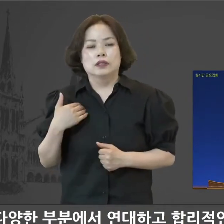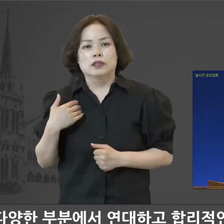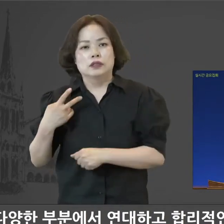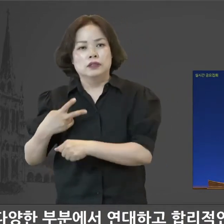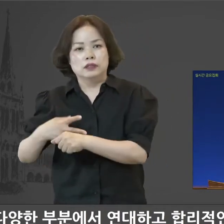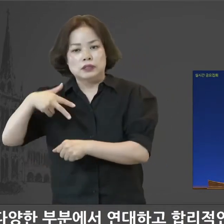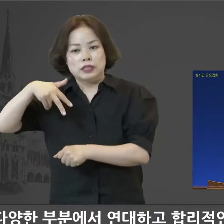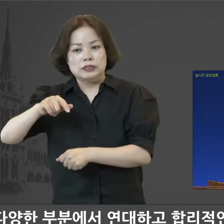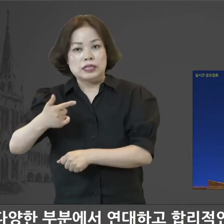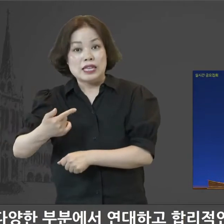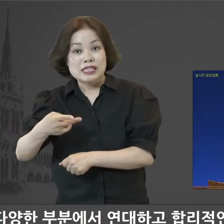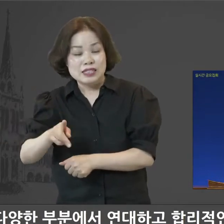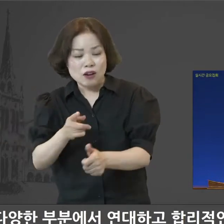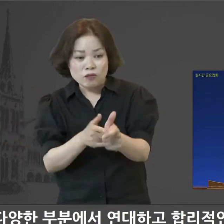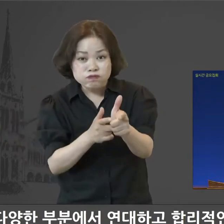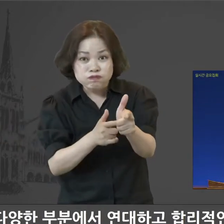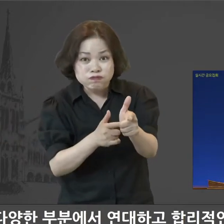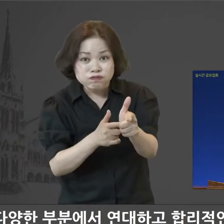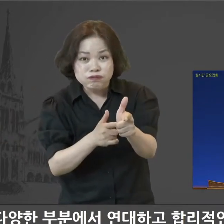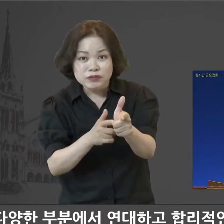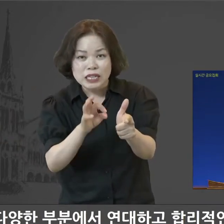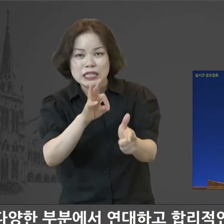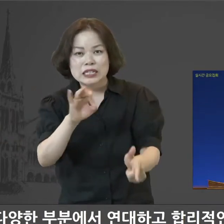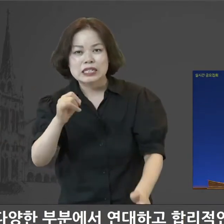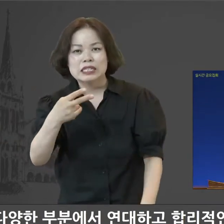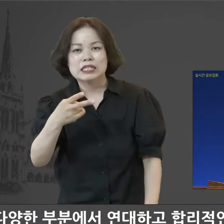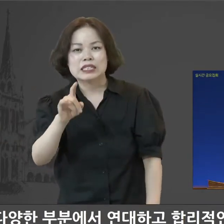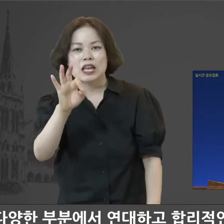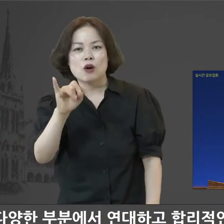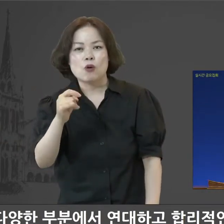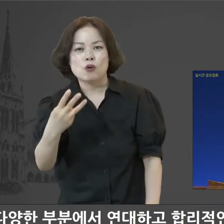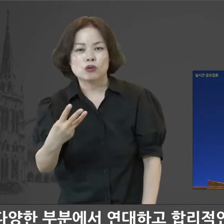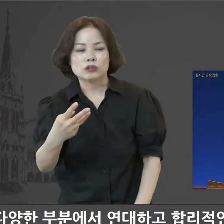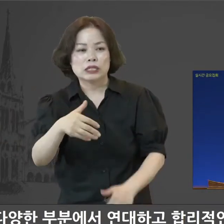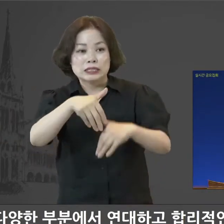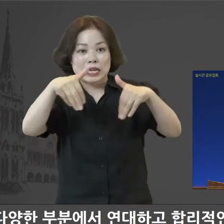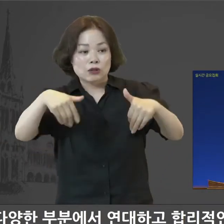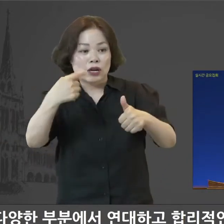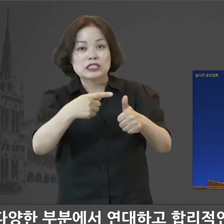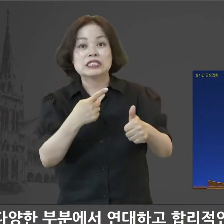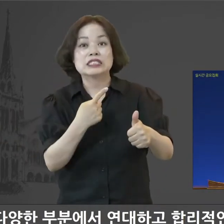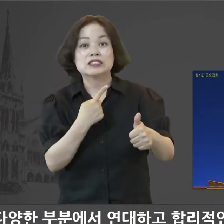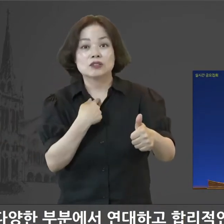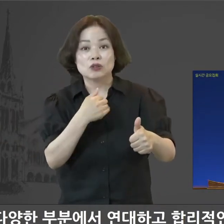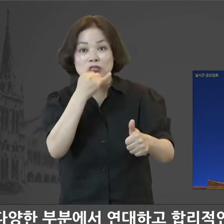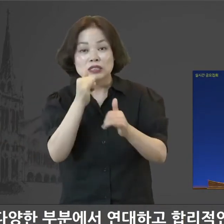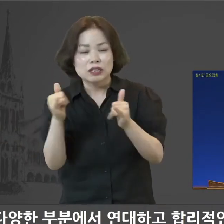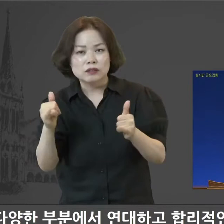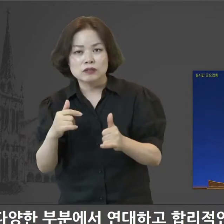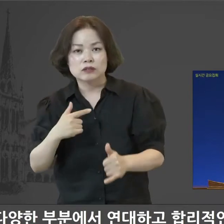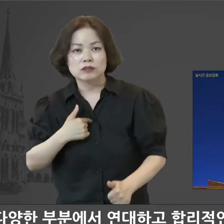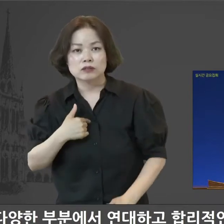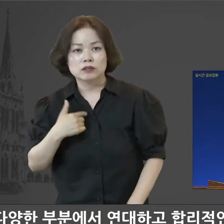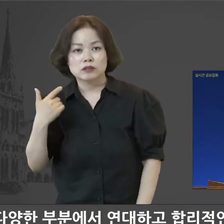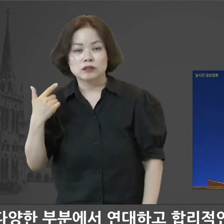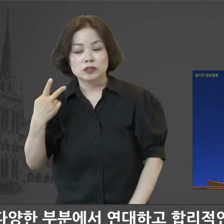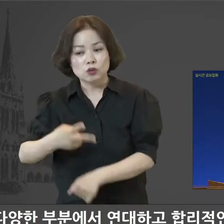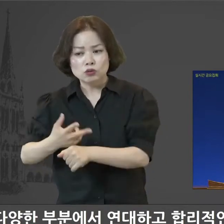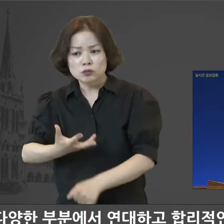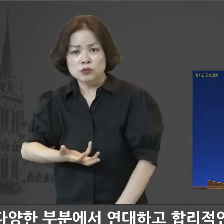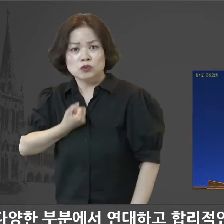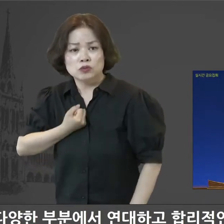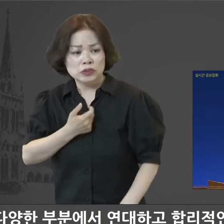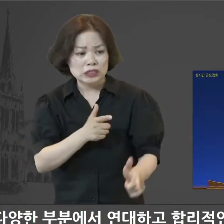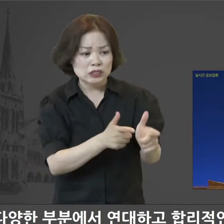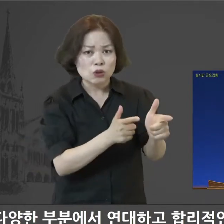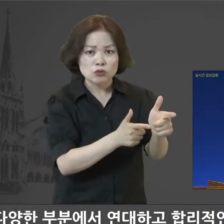젠더 이데올로기를 이론적으로 체계적으로 가르친 사람 중에 한 명인데 제가 충격을 받는 거예요. 이 세상이